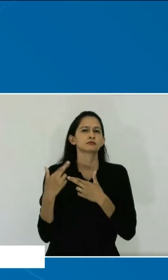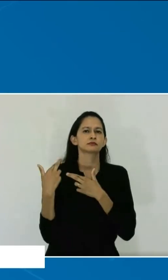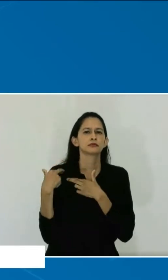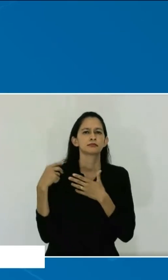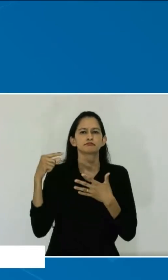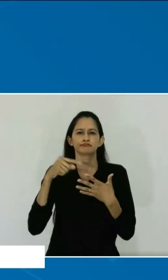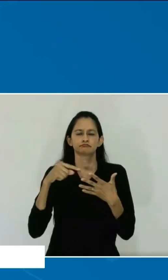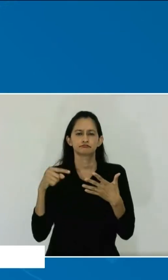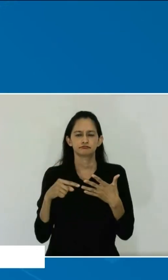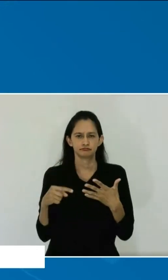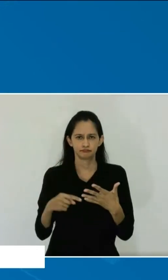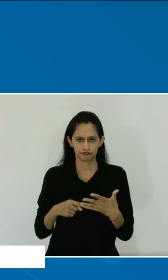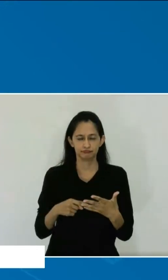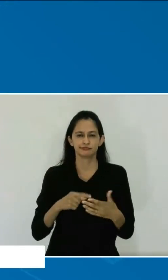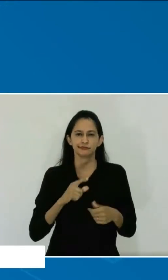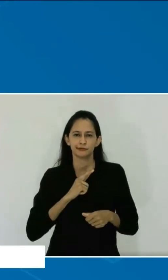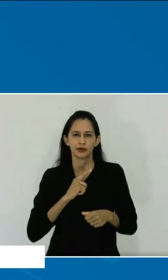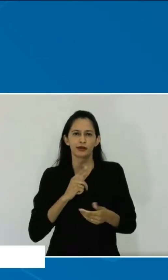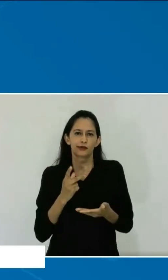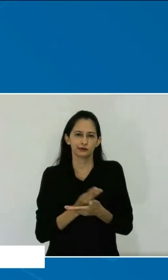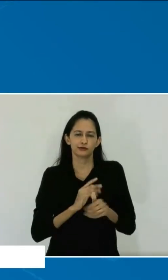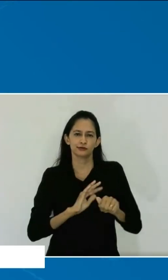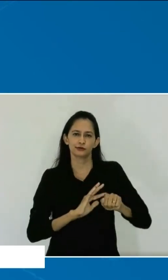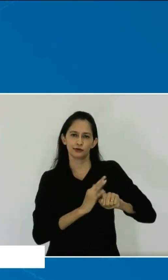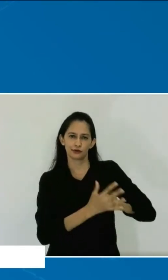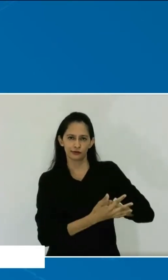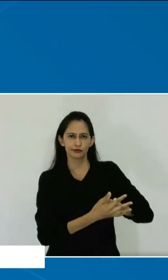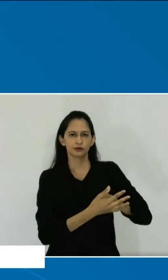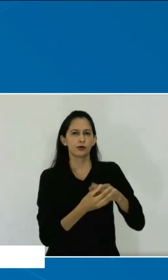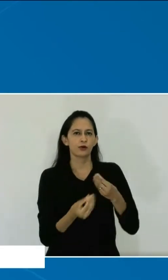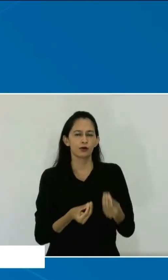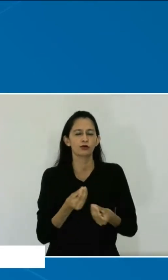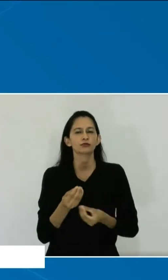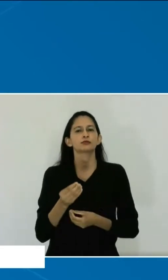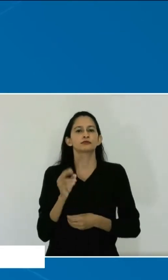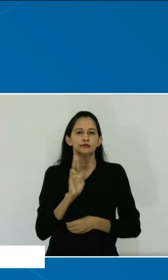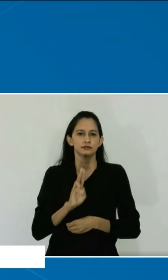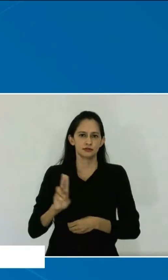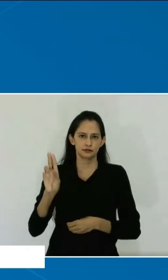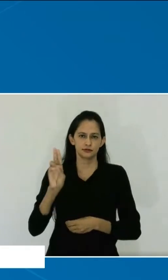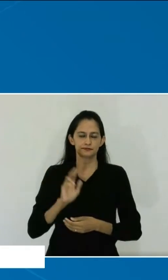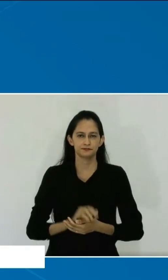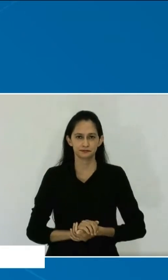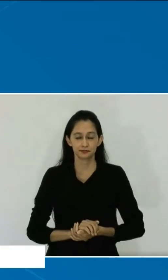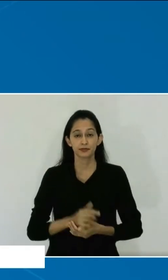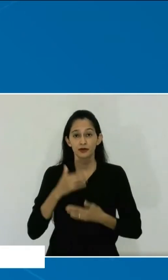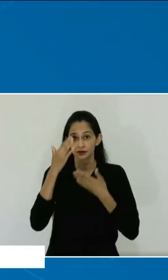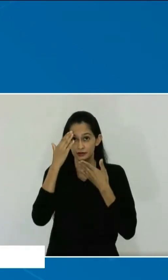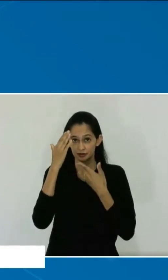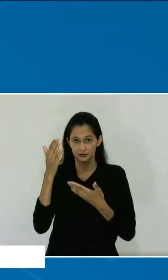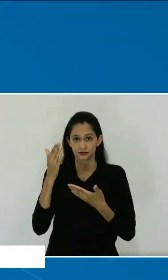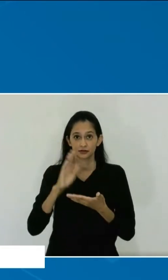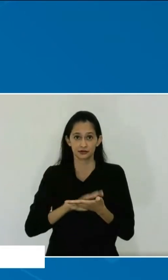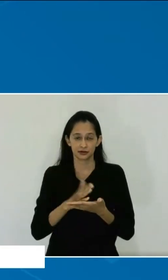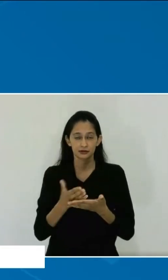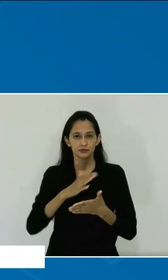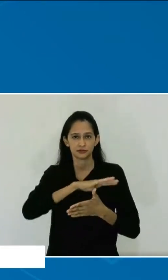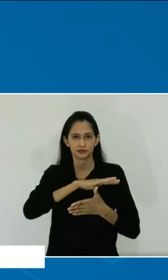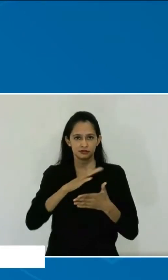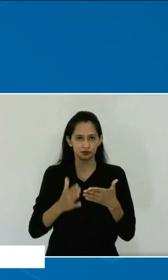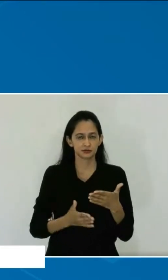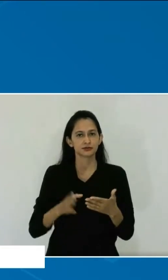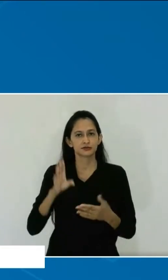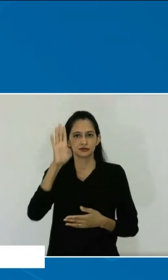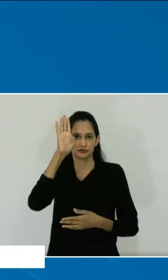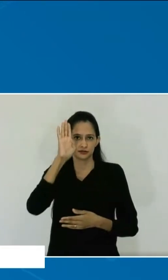aí à pandemia da Covid-19. Eu começo agradecendo, então, a presença da Jenny Silva, fazendo a